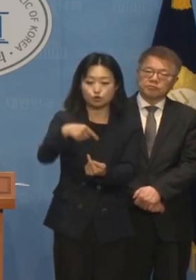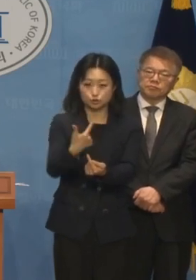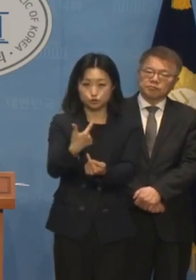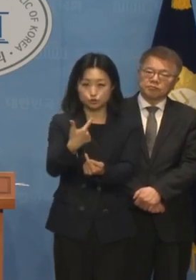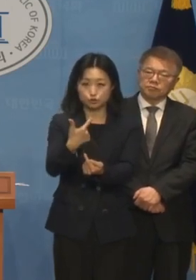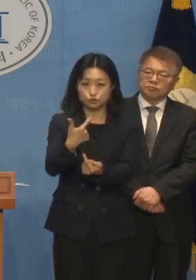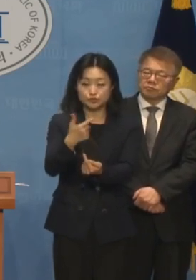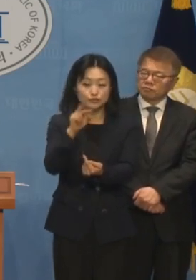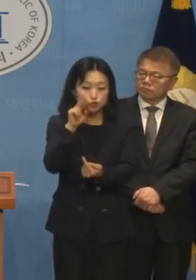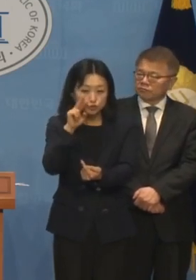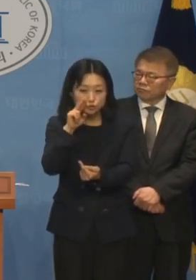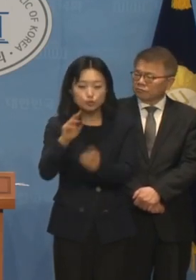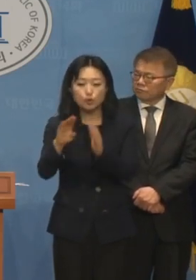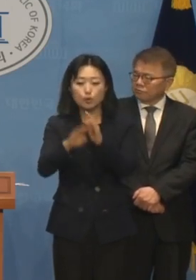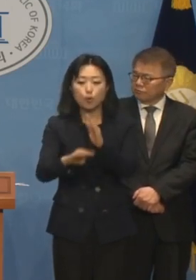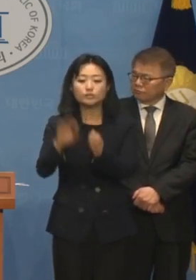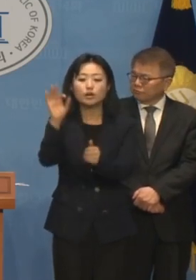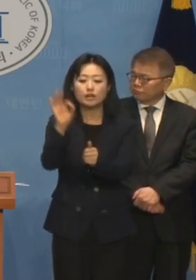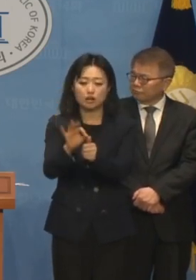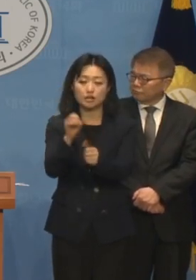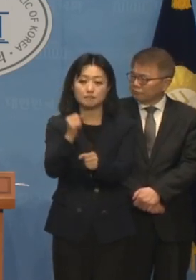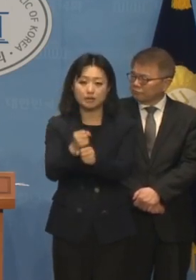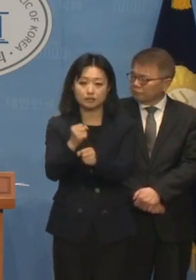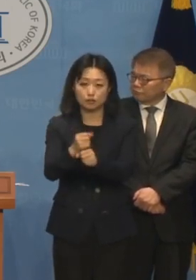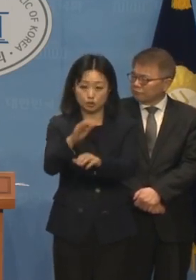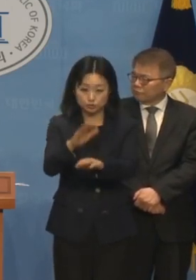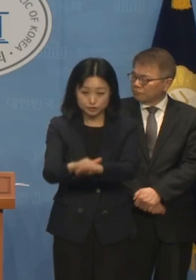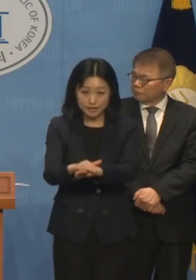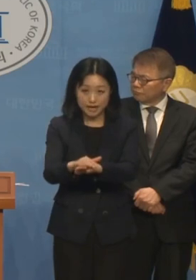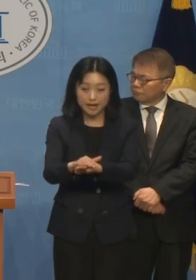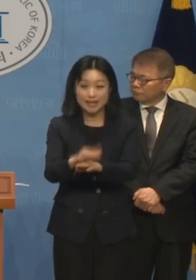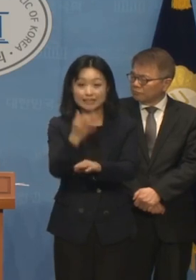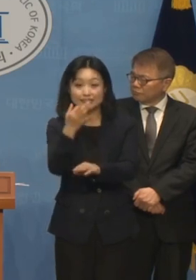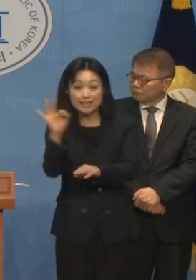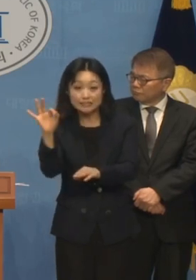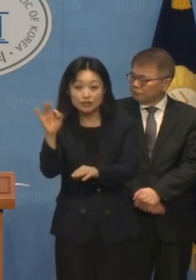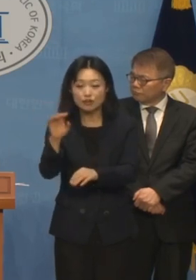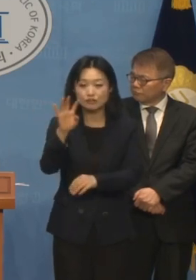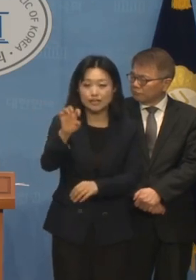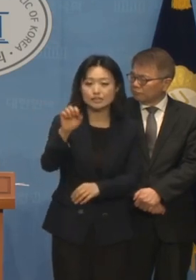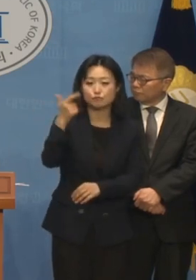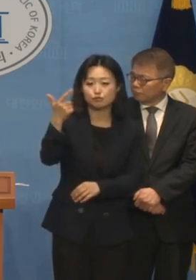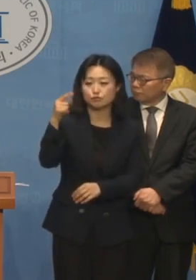준공적연금으로 전환했으면 좋겠다 하는데 찬성하신 분이